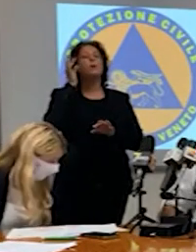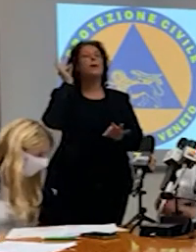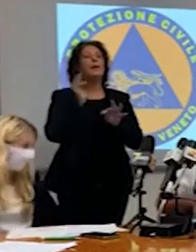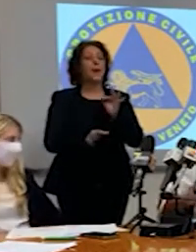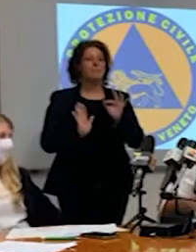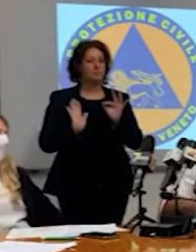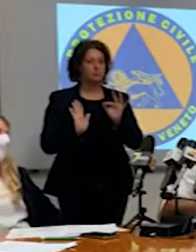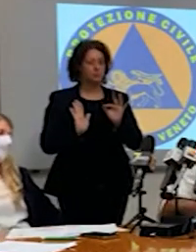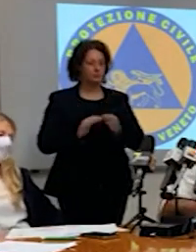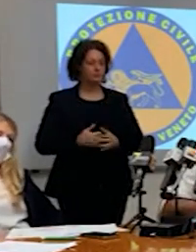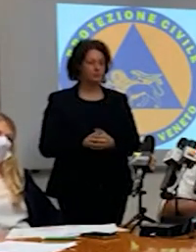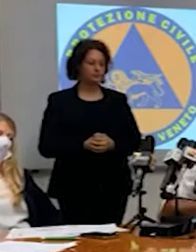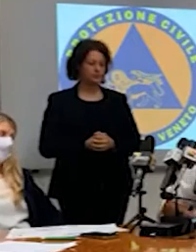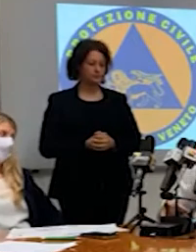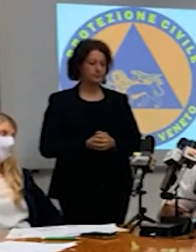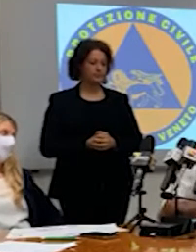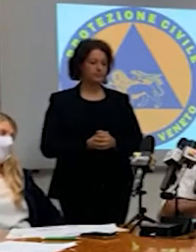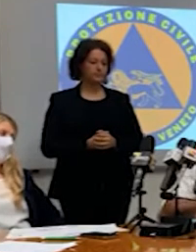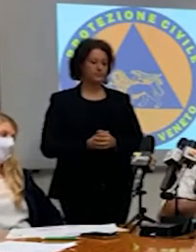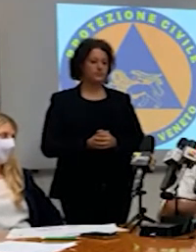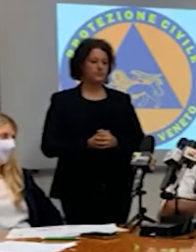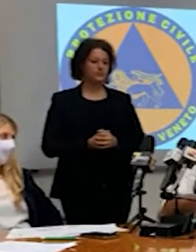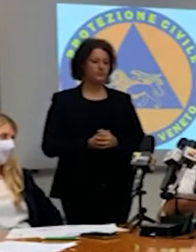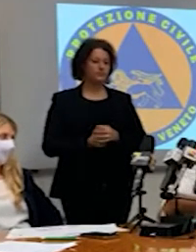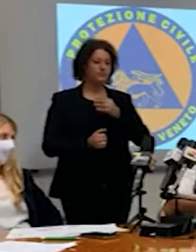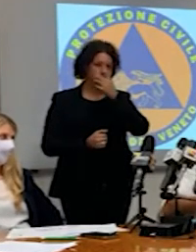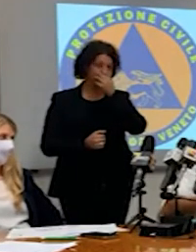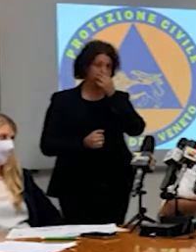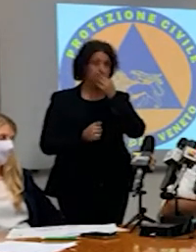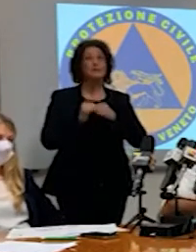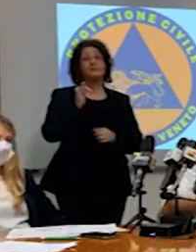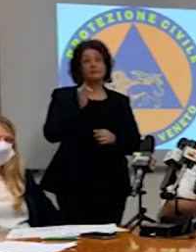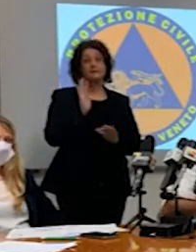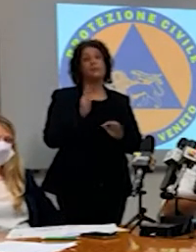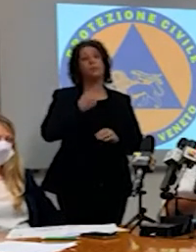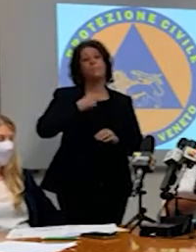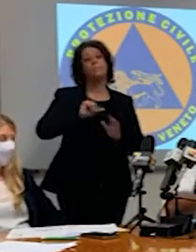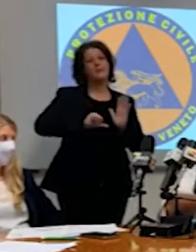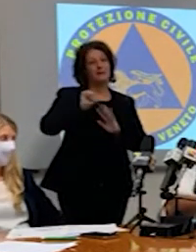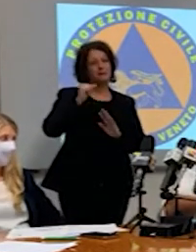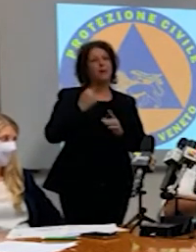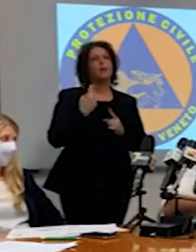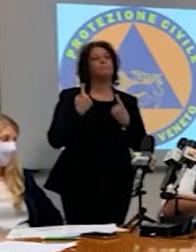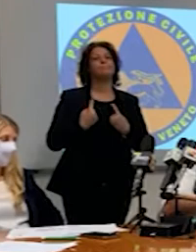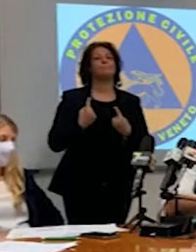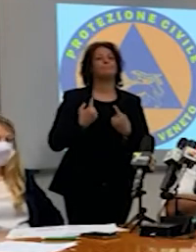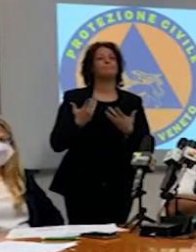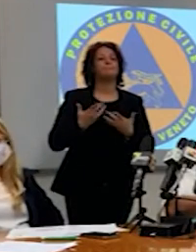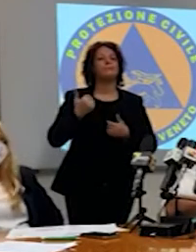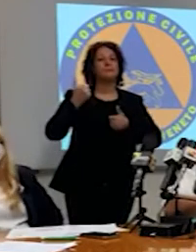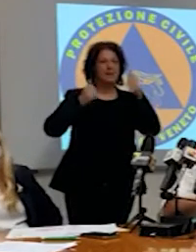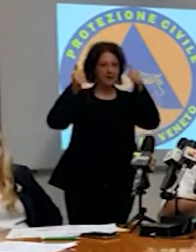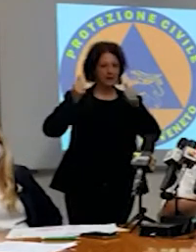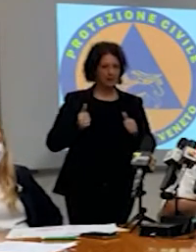di marghera il presidente del veneto ha annunciato la firma di una nuova ordinanza che entrerà in vigore a partire dalla mezzanotte di domani sabato 3